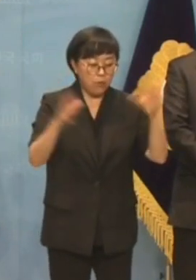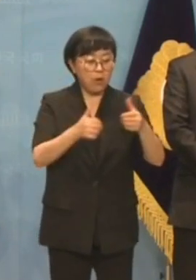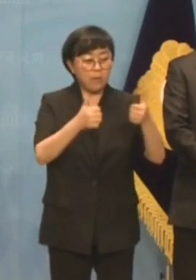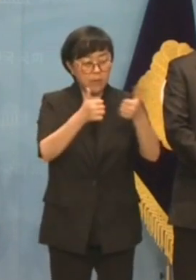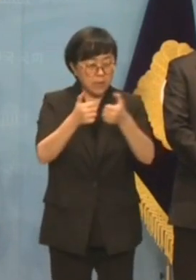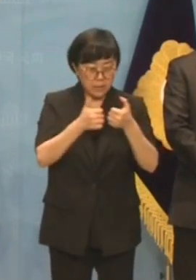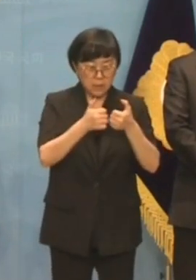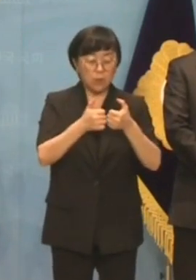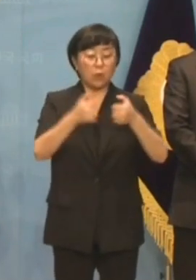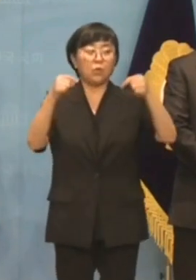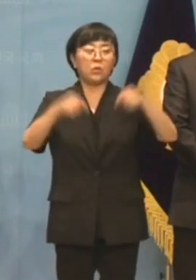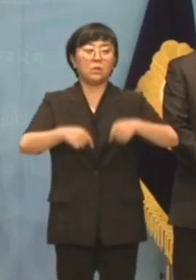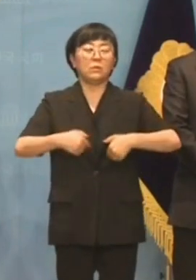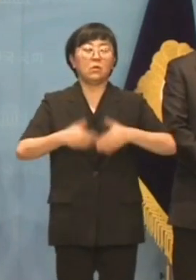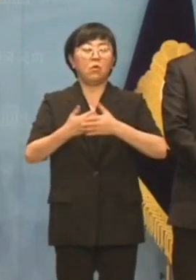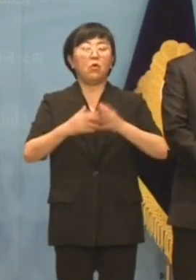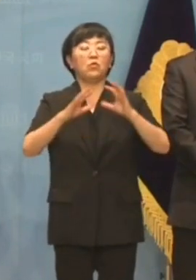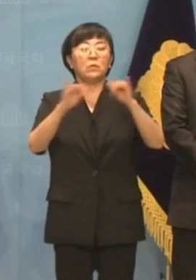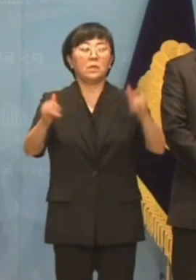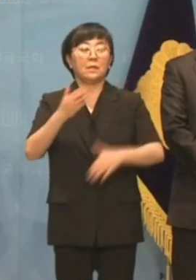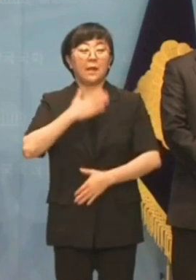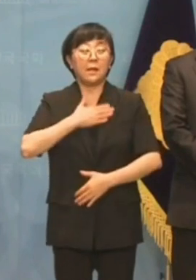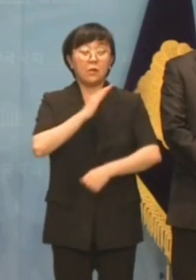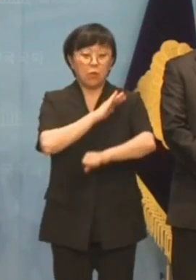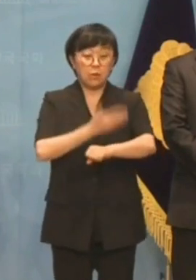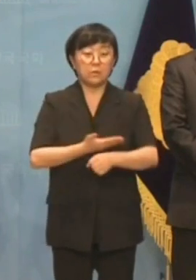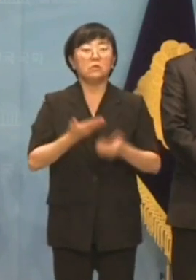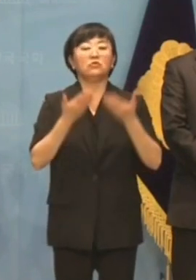해야 되고 우리 국민들에게 알 권리를 충분히